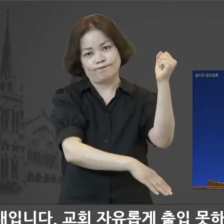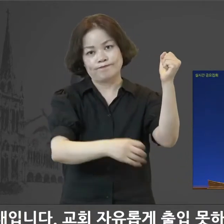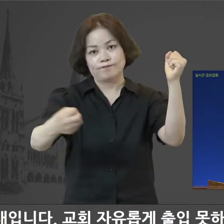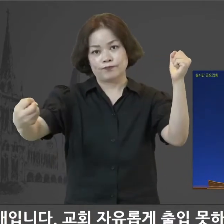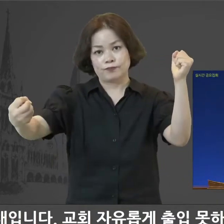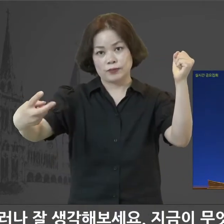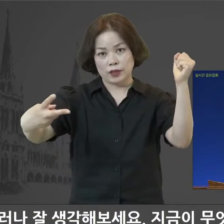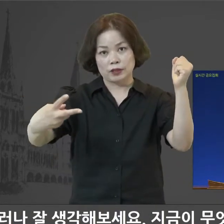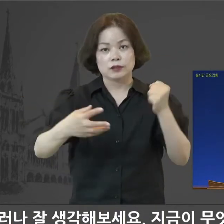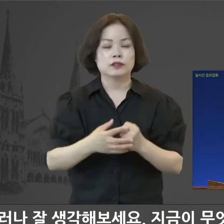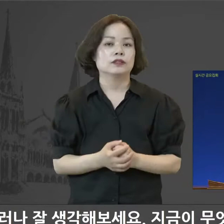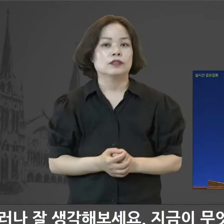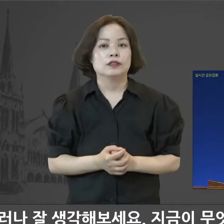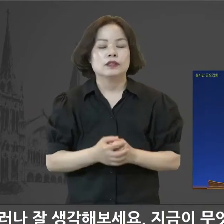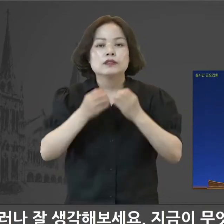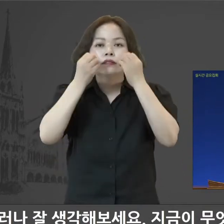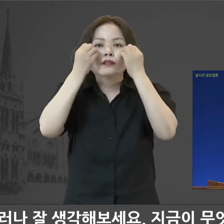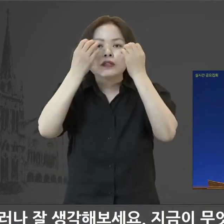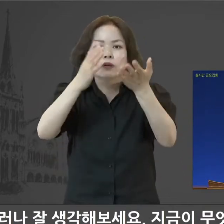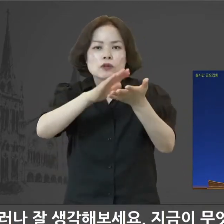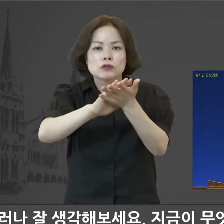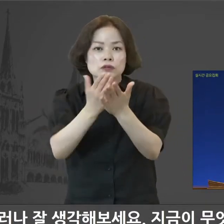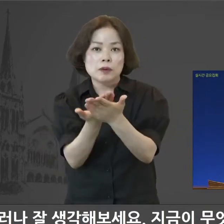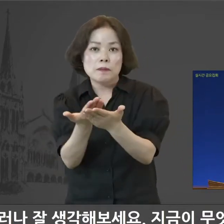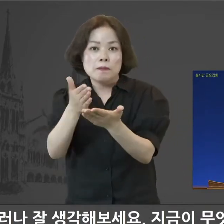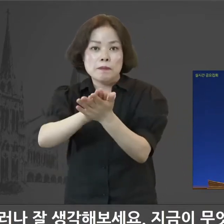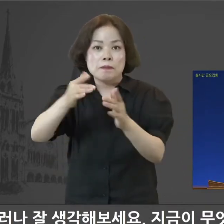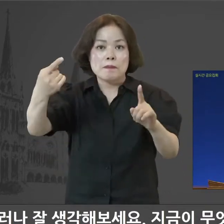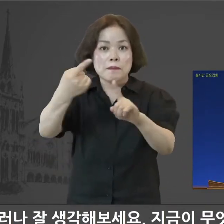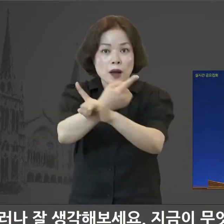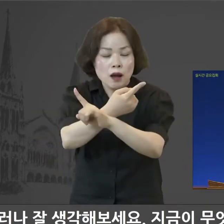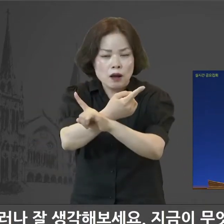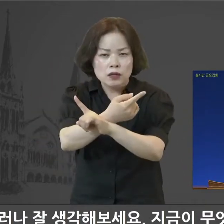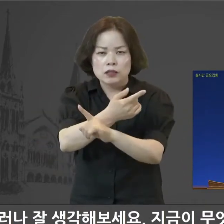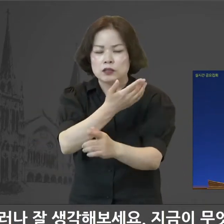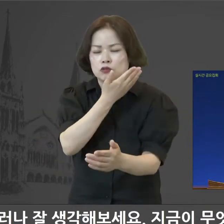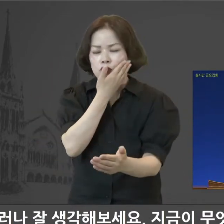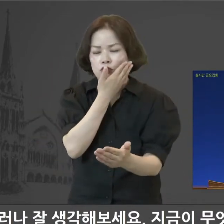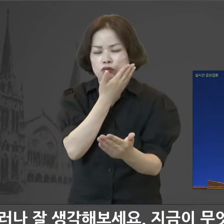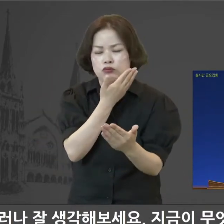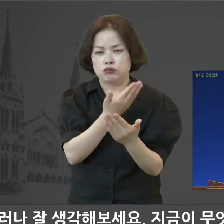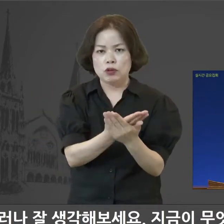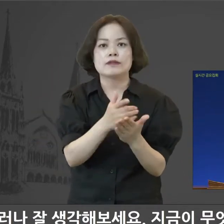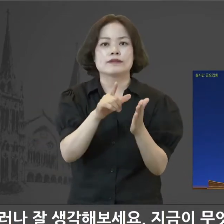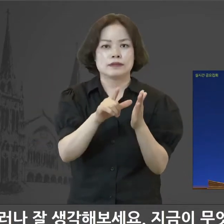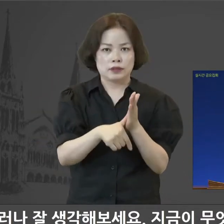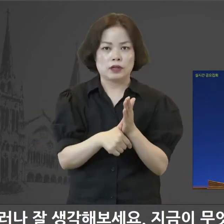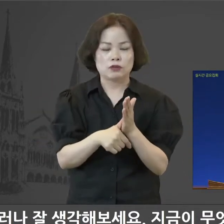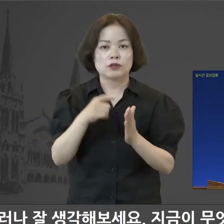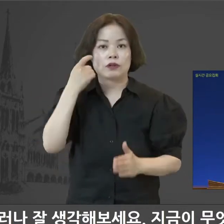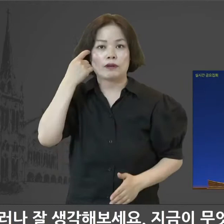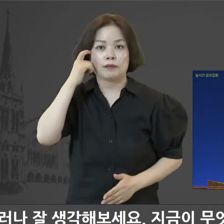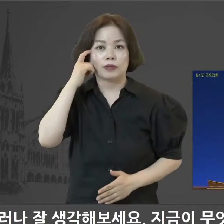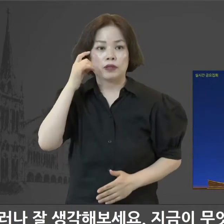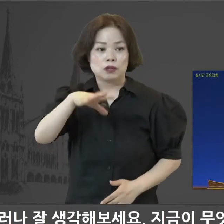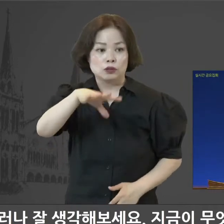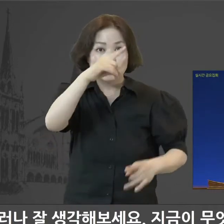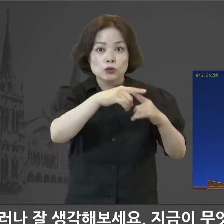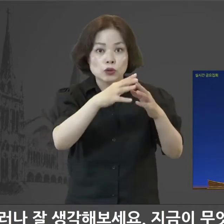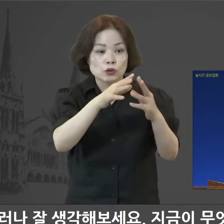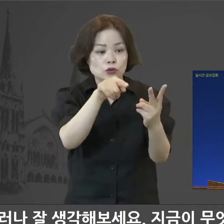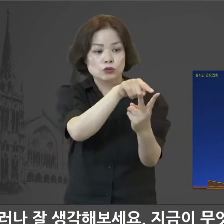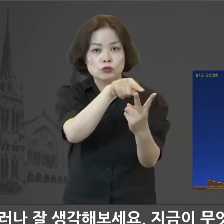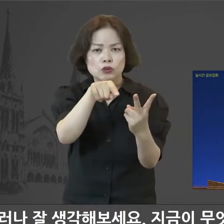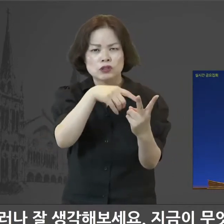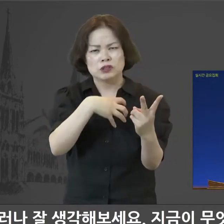다시 새롭게 되고 갱신되고 이럴 수 있는 아주 중요한 순간이라고 저는 생각하거든요. 초기 교회도 두 가지